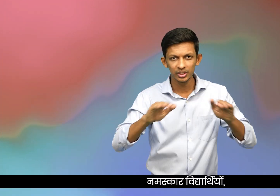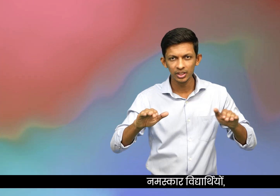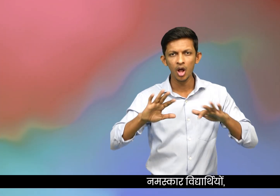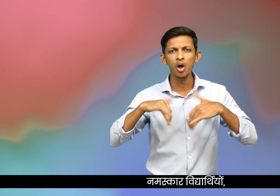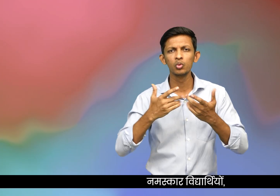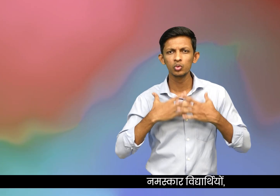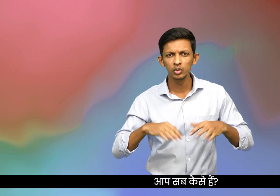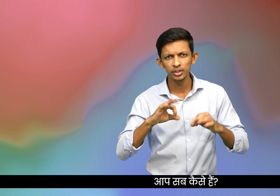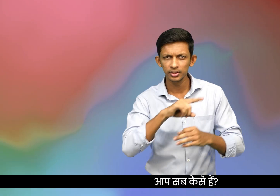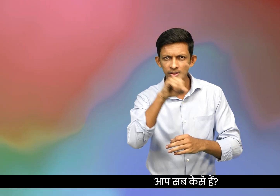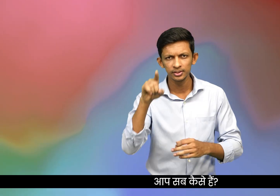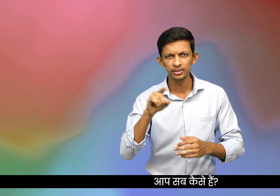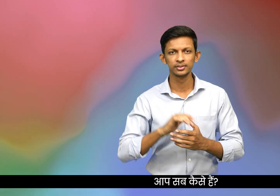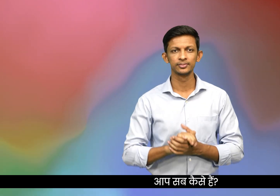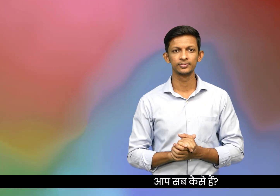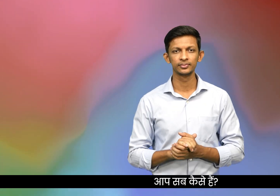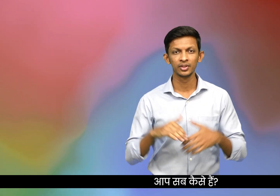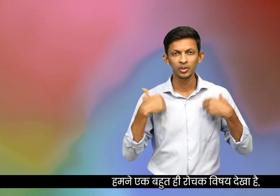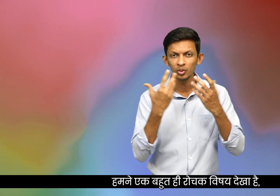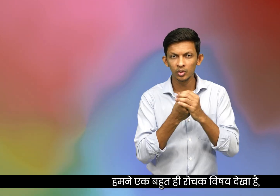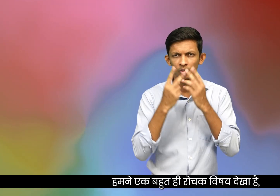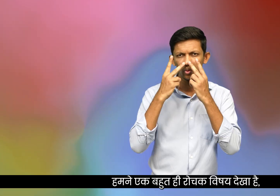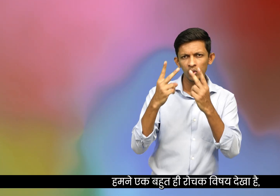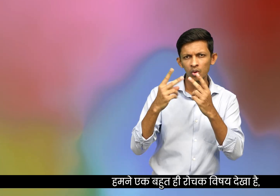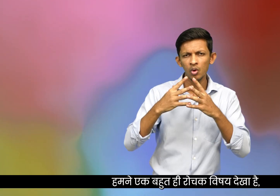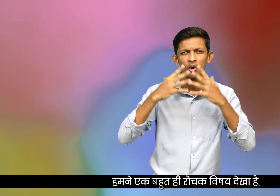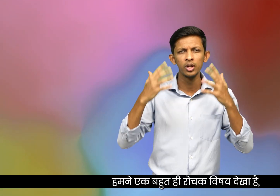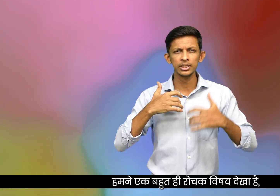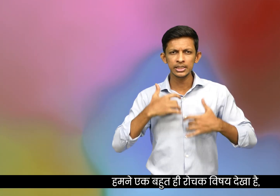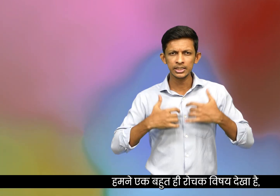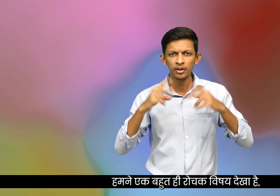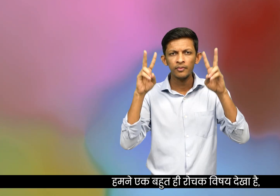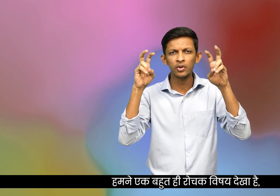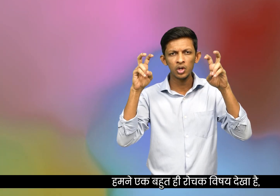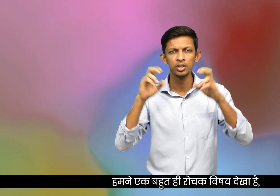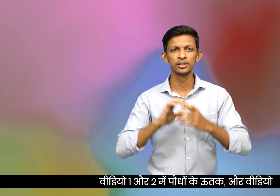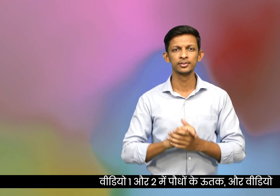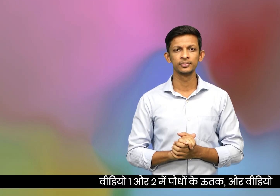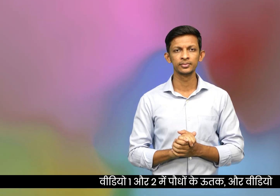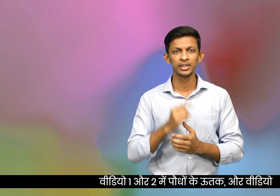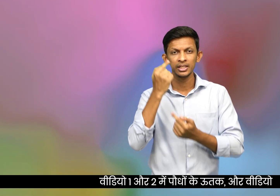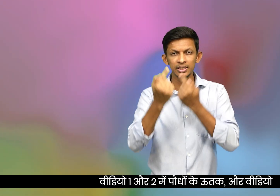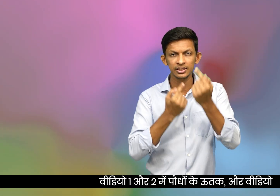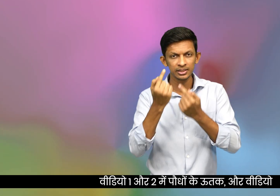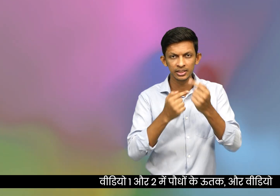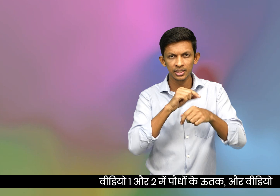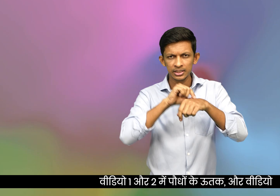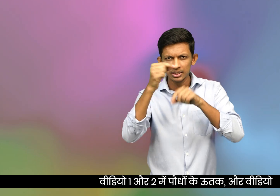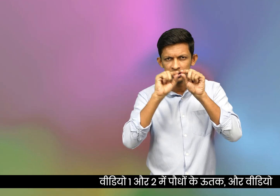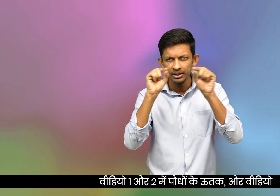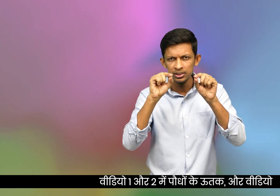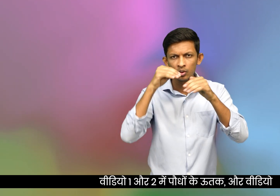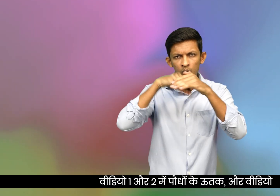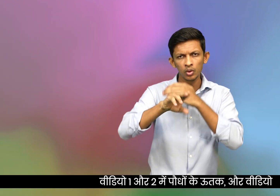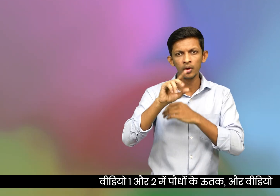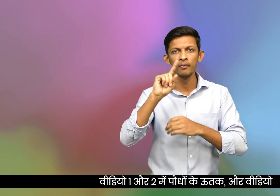नमस्कार विद्यार्थियों, आप सब कैसे हैं? हमने एक बहुत ही रोचक विषय देखा है। वीडियो 1 और 2 में पौधों